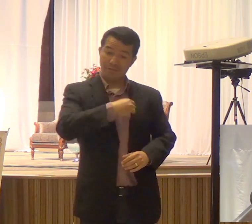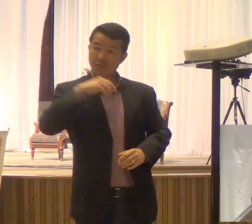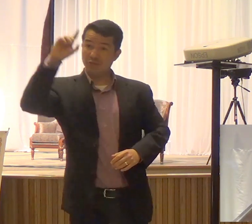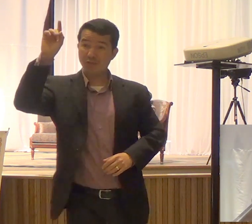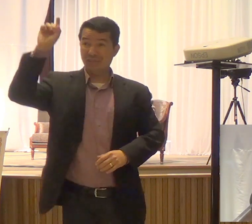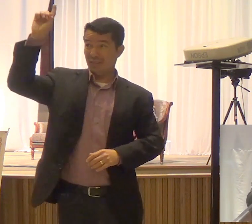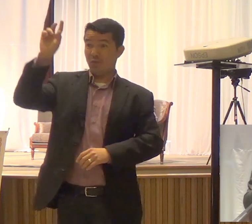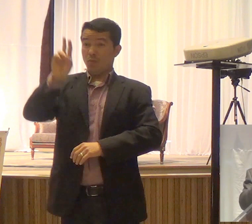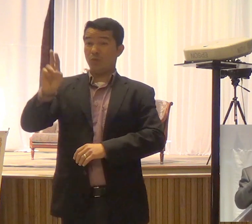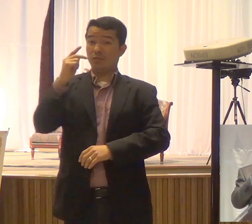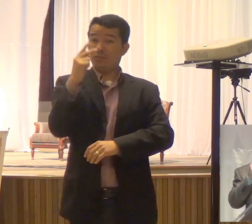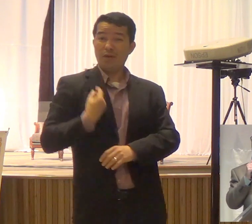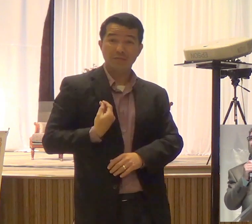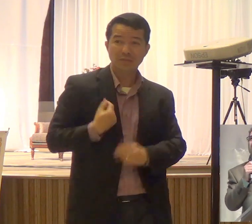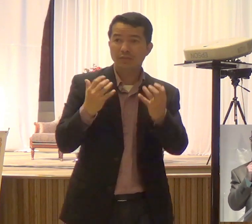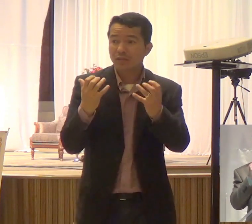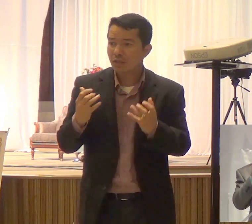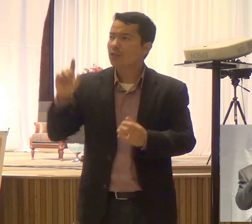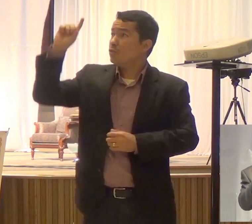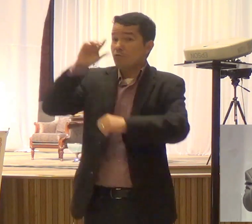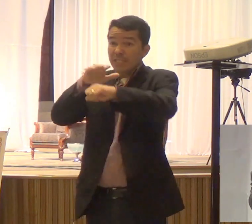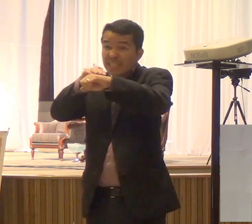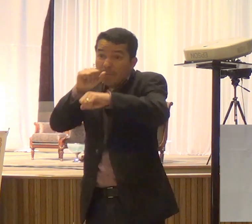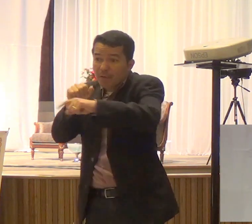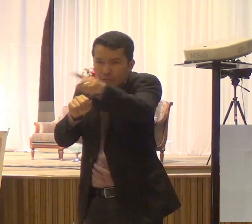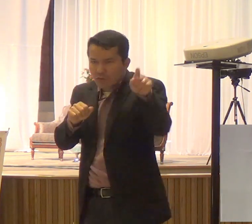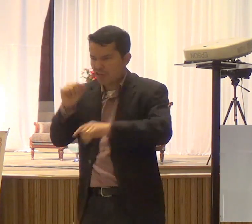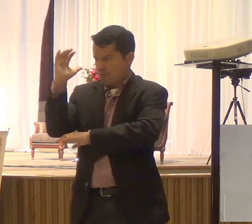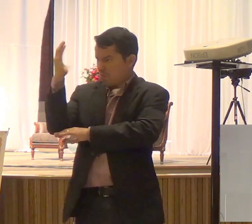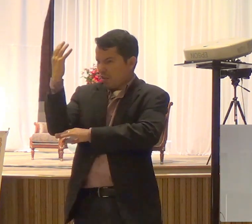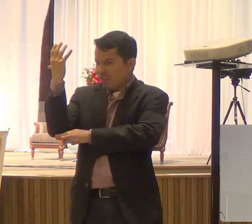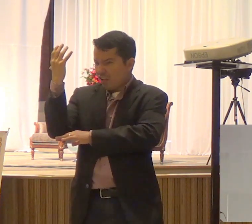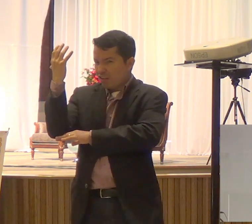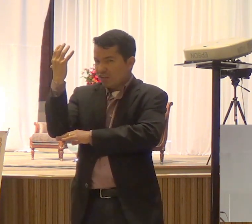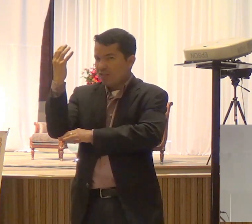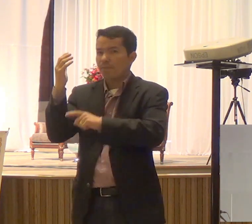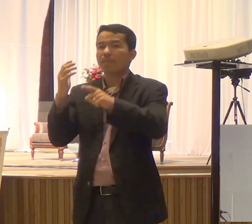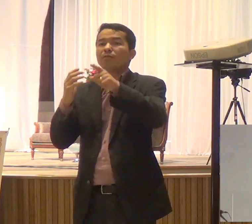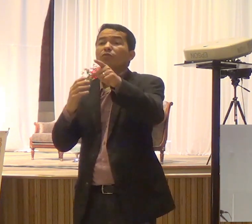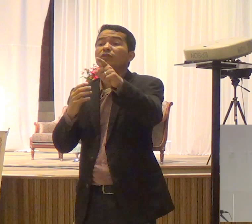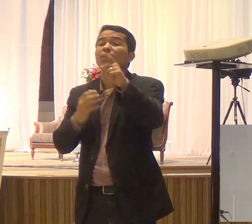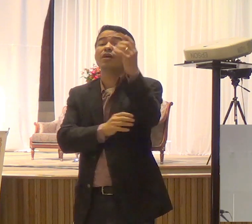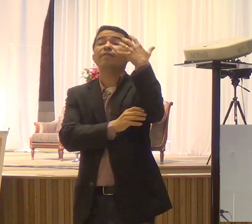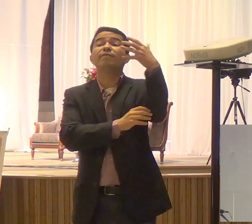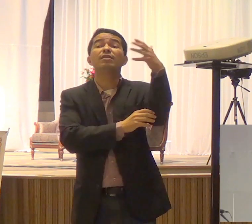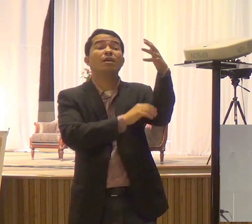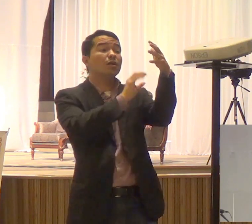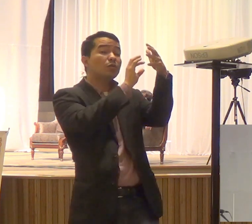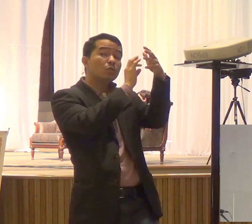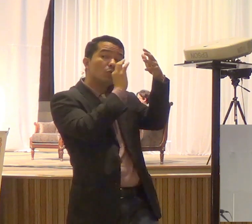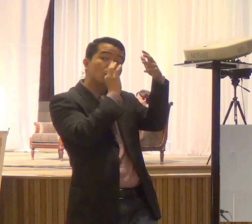Deus, úteis nas mãos deles, não são chamados de madeira forte, são chamados de videira viva